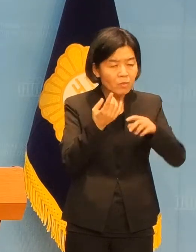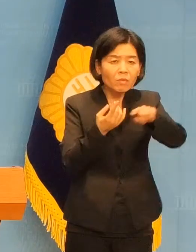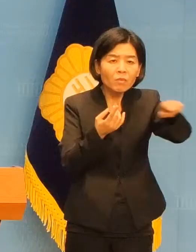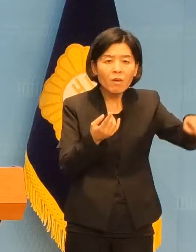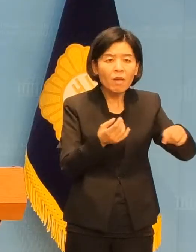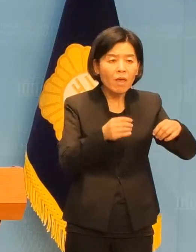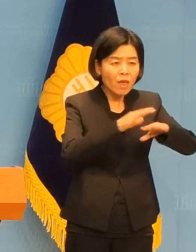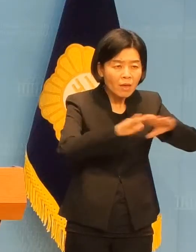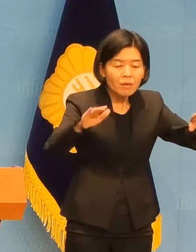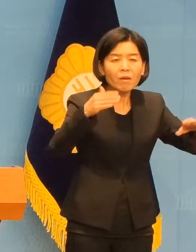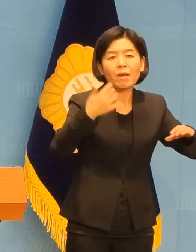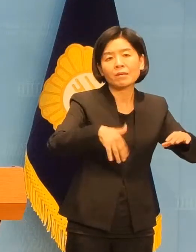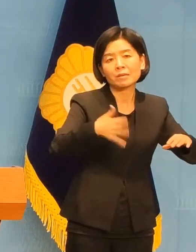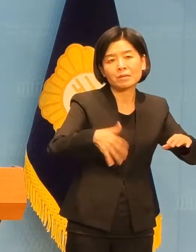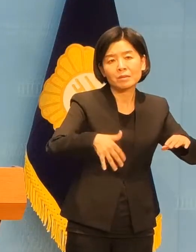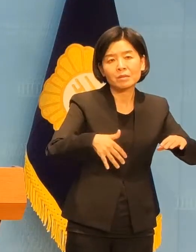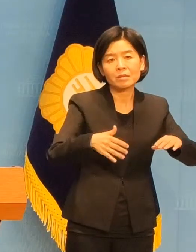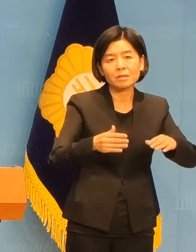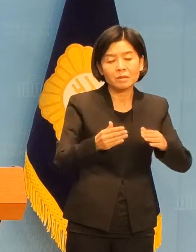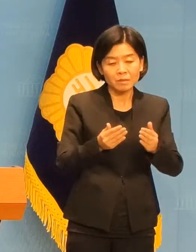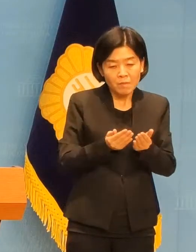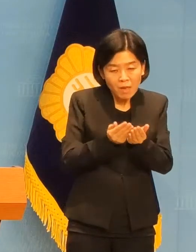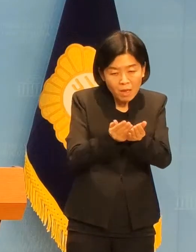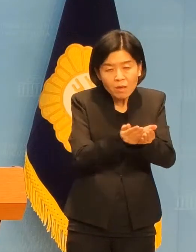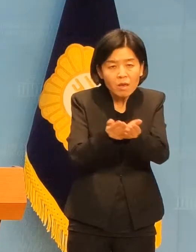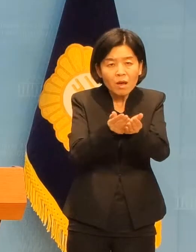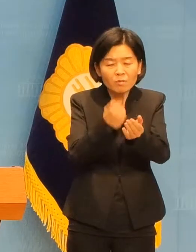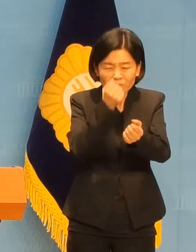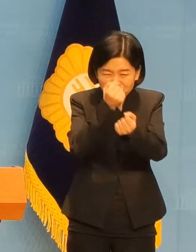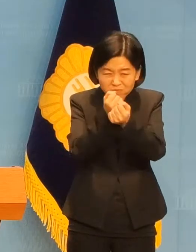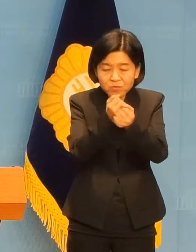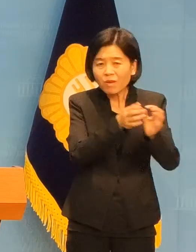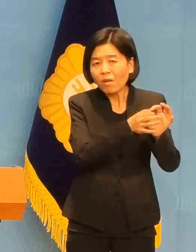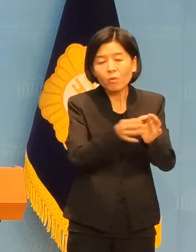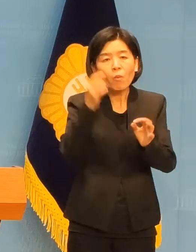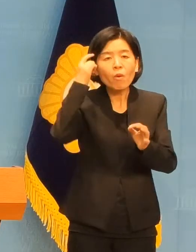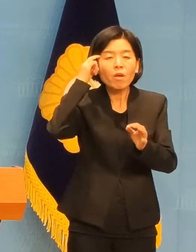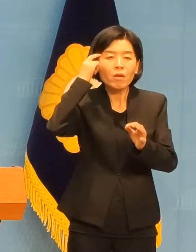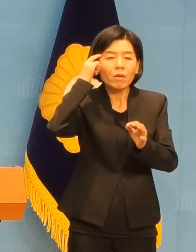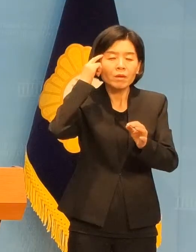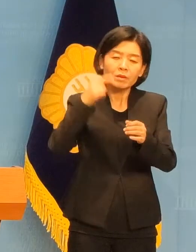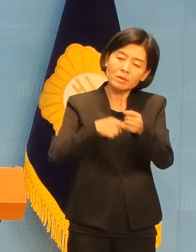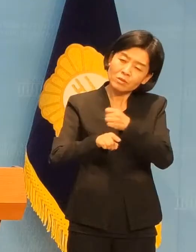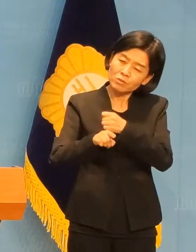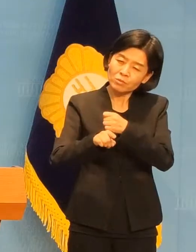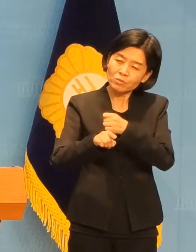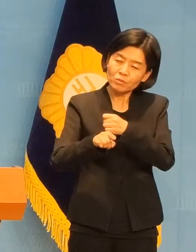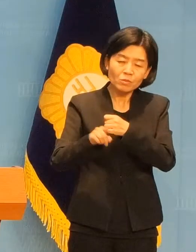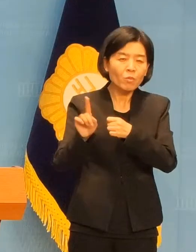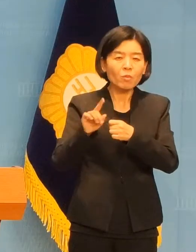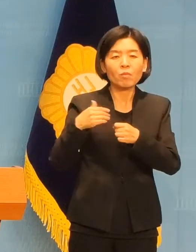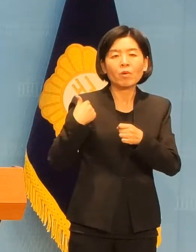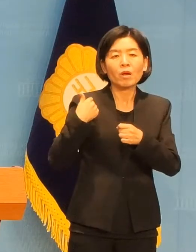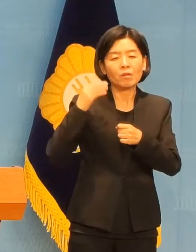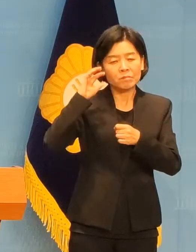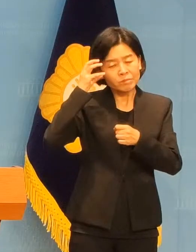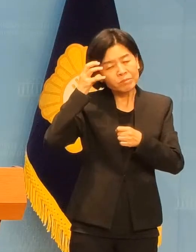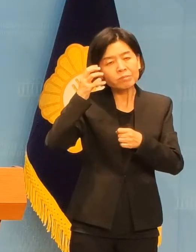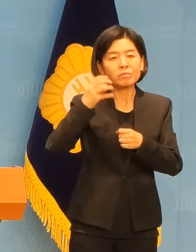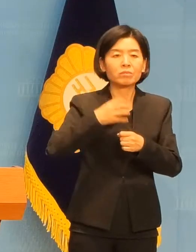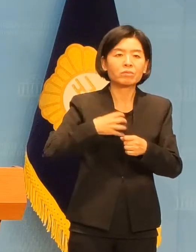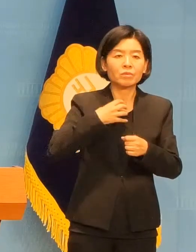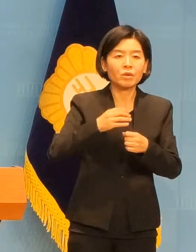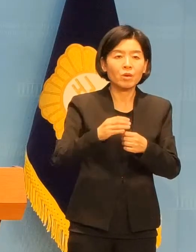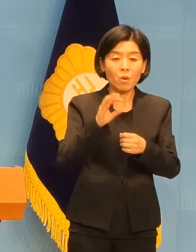않은 상태에서 이렇게까지 무리하게 사업을 강행하는 이유를 납득할 수 없습니다. 광기에 가깝습니다. 오세훈